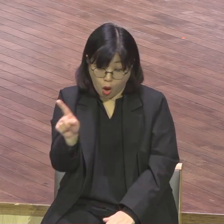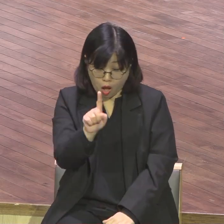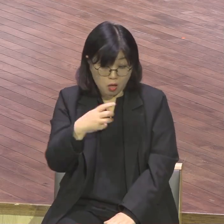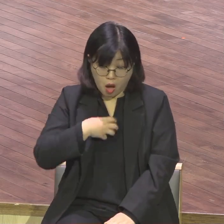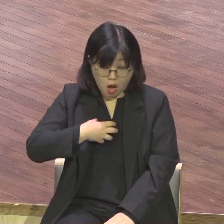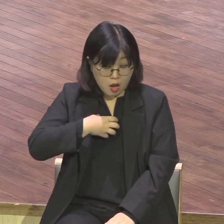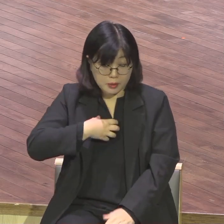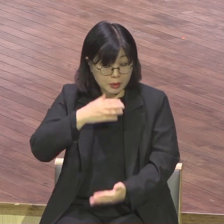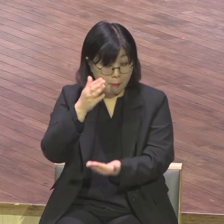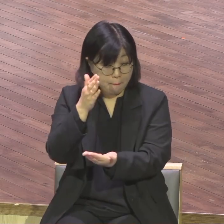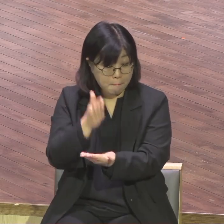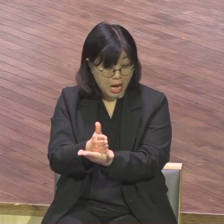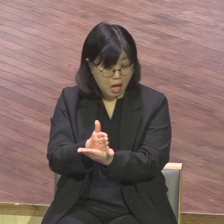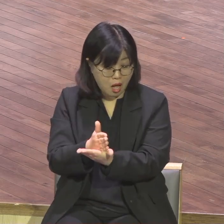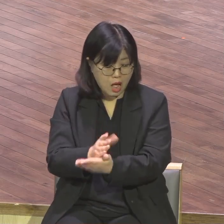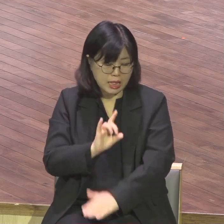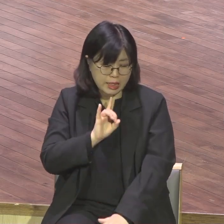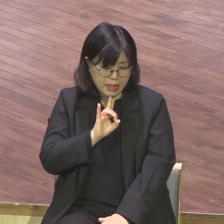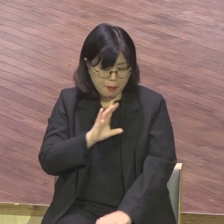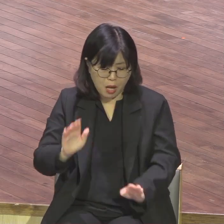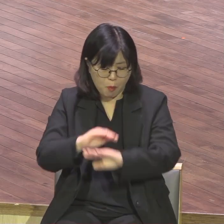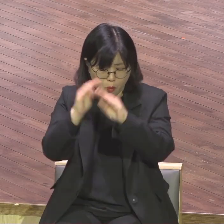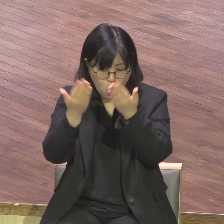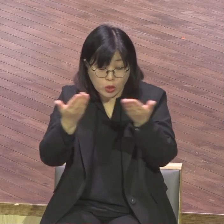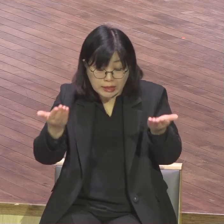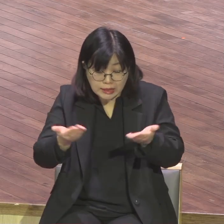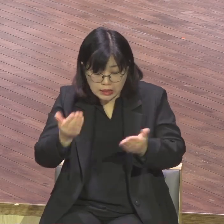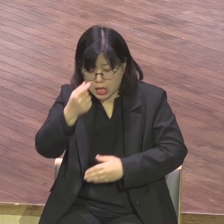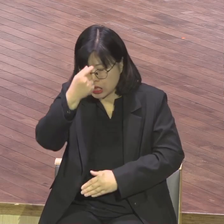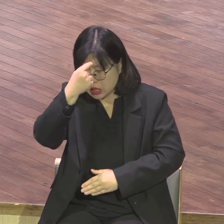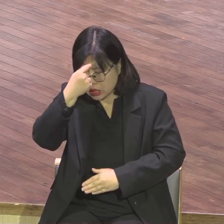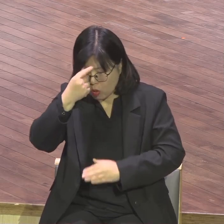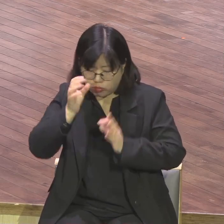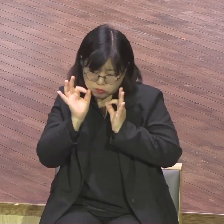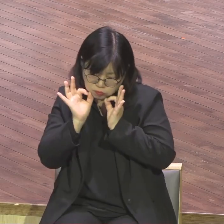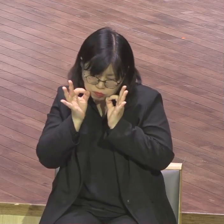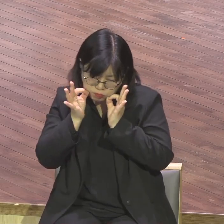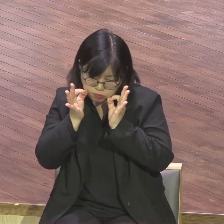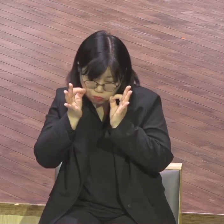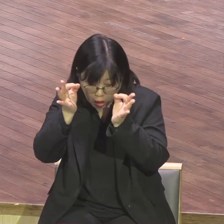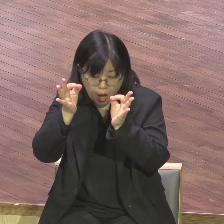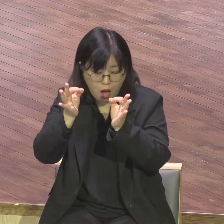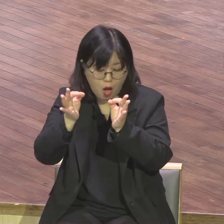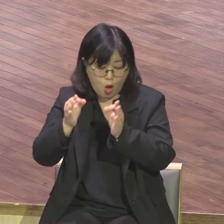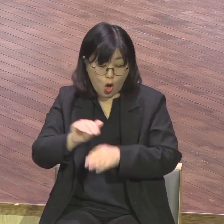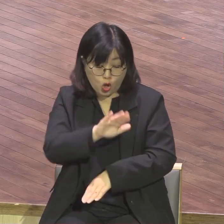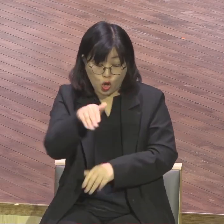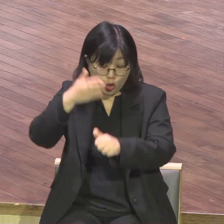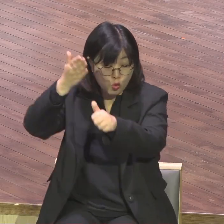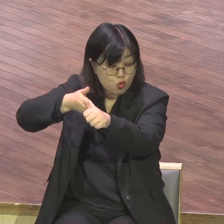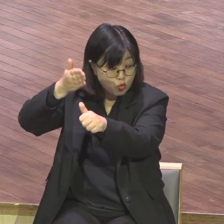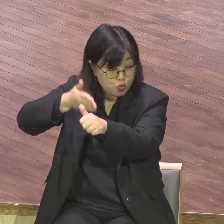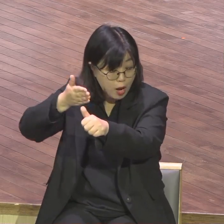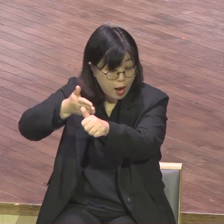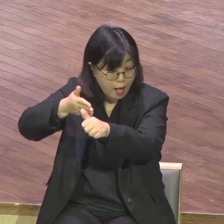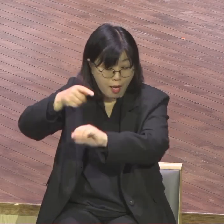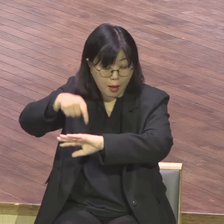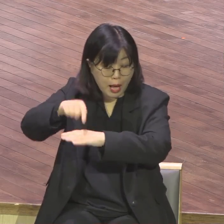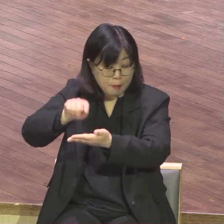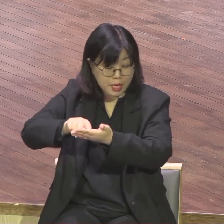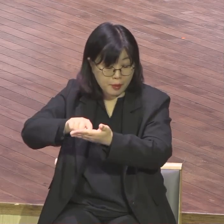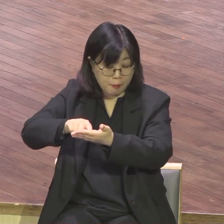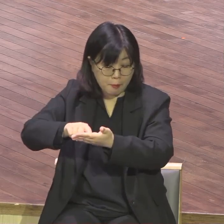아무것도 염려하지 말고 다만 모든 일에 기도와 간구로 너희 구할 것을 감사함으로 하나님께